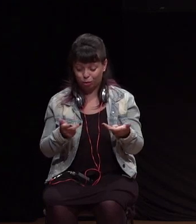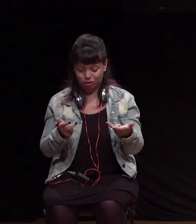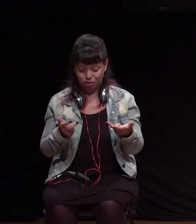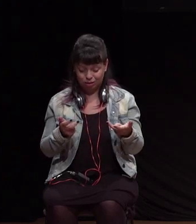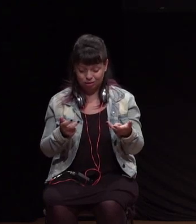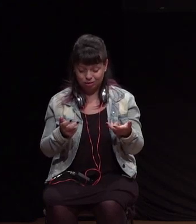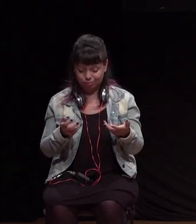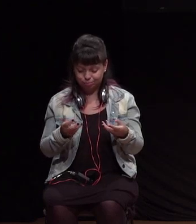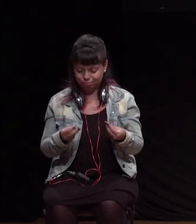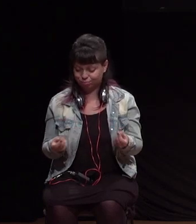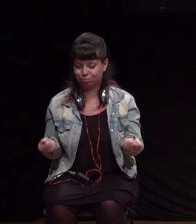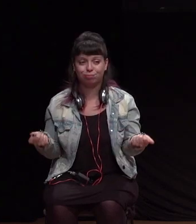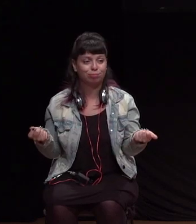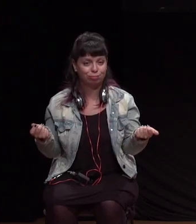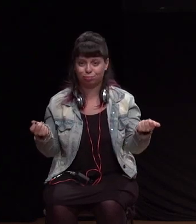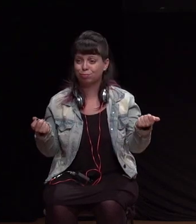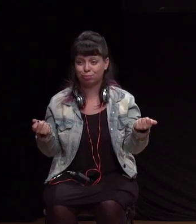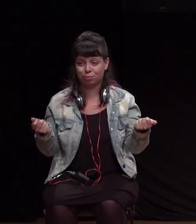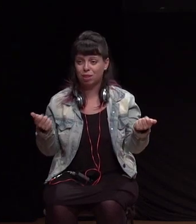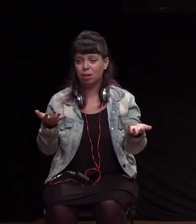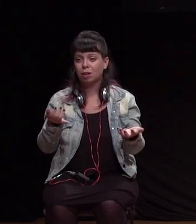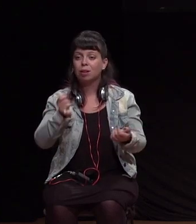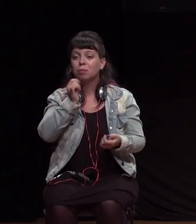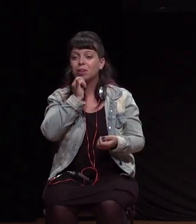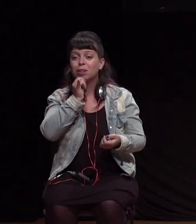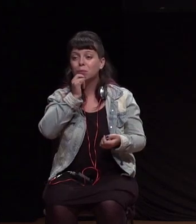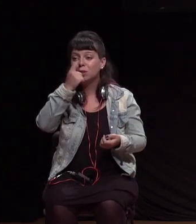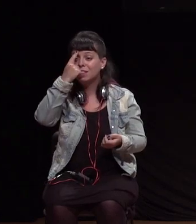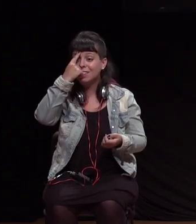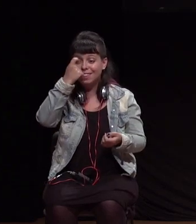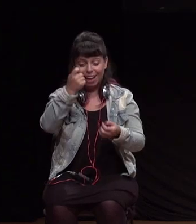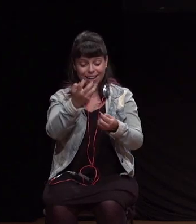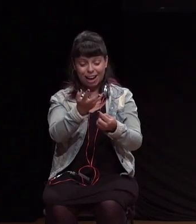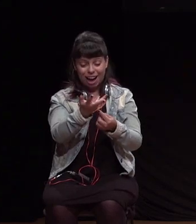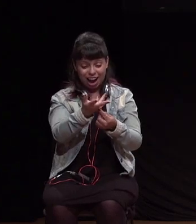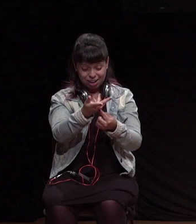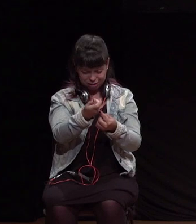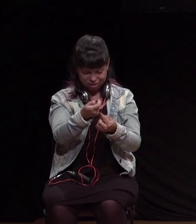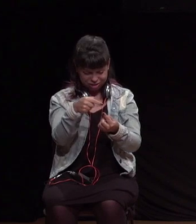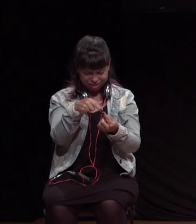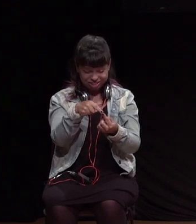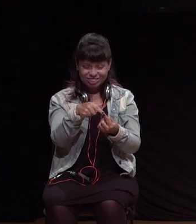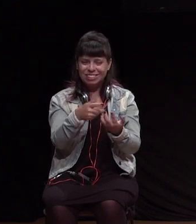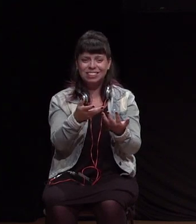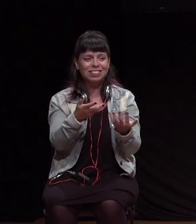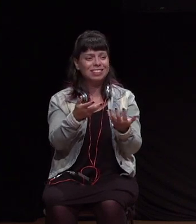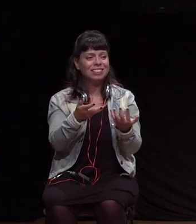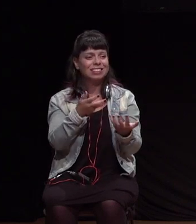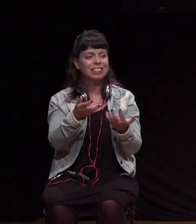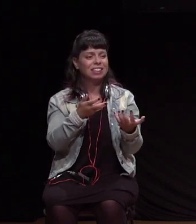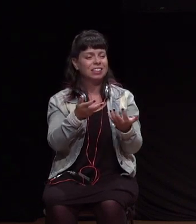naufragou. Essa ideia, a própria ideia de arte hoje, ela não encontra